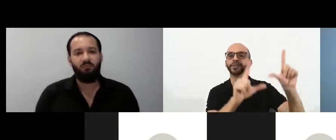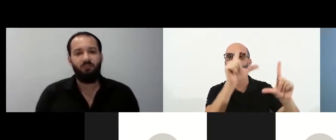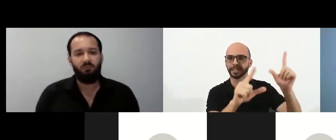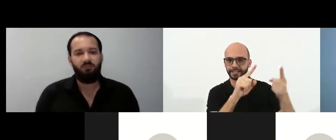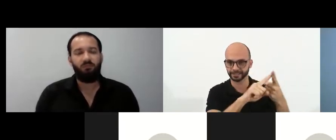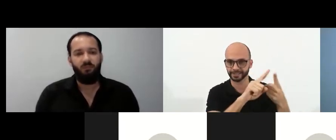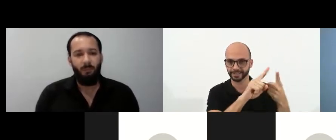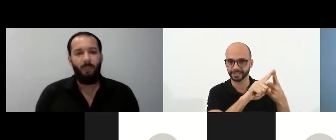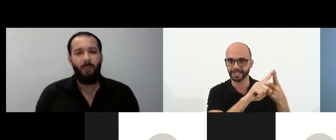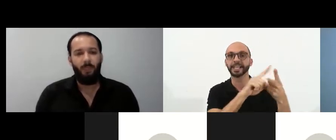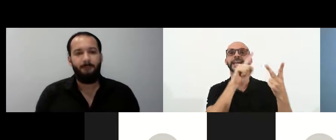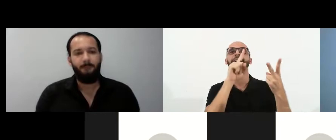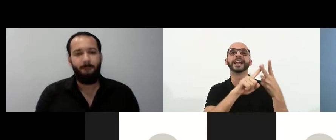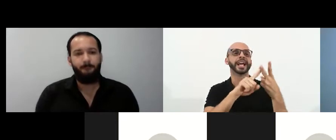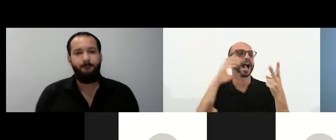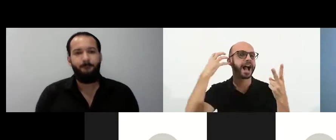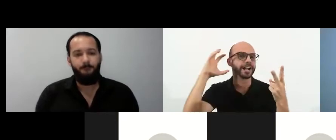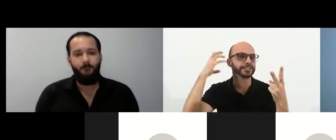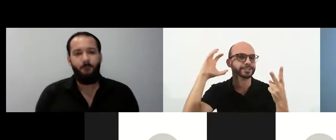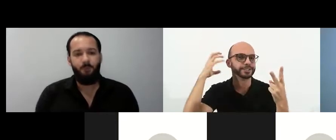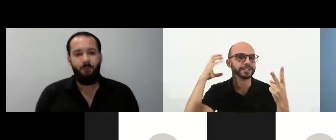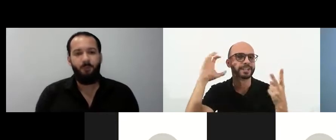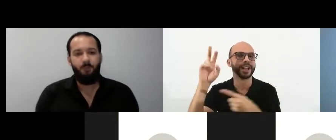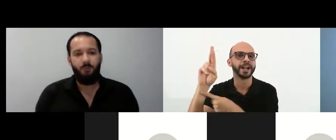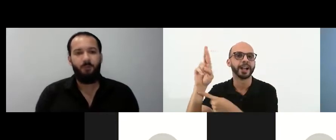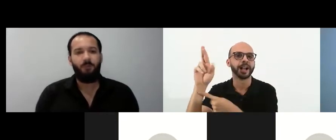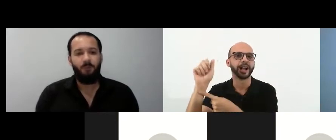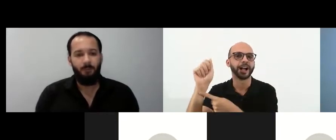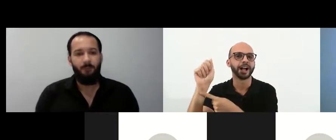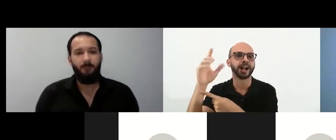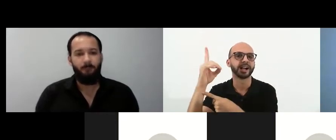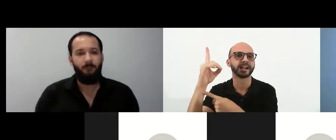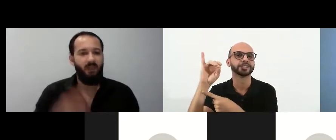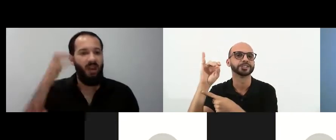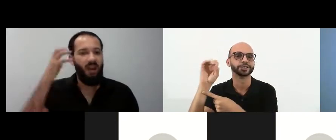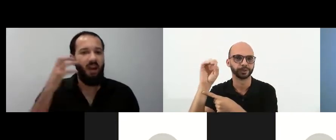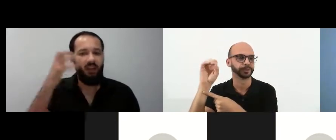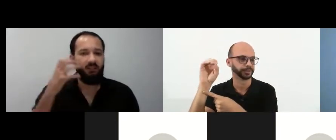primeira foi a televisão, a segunda foi